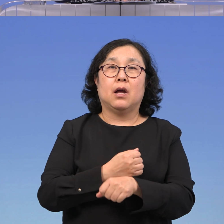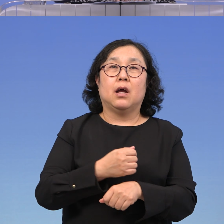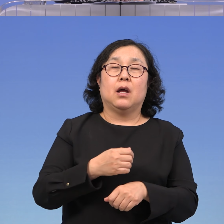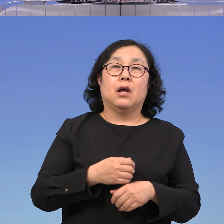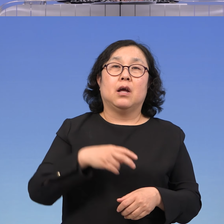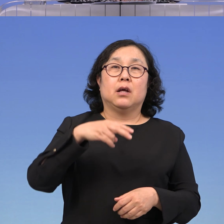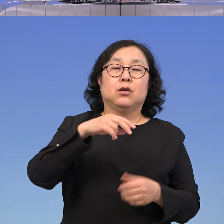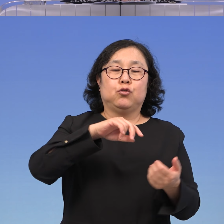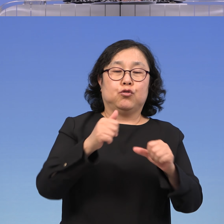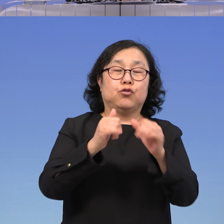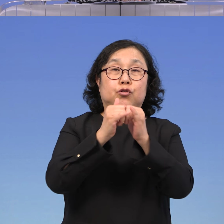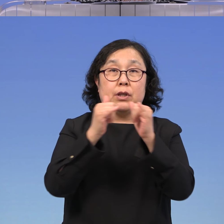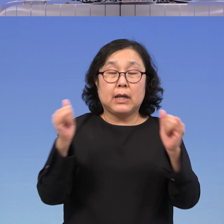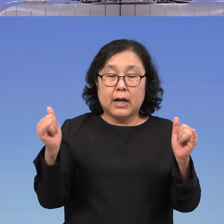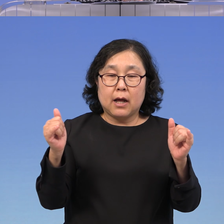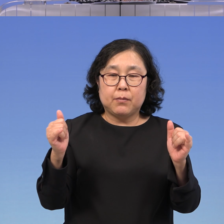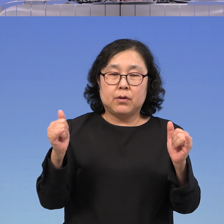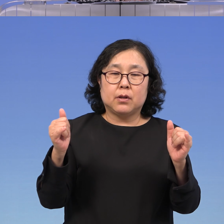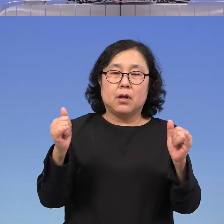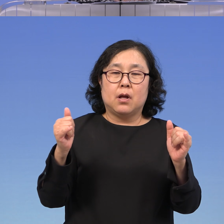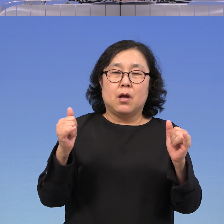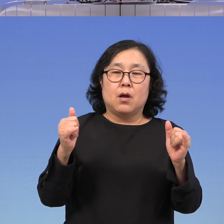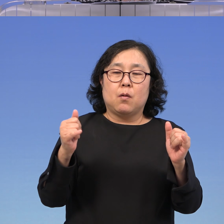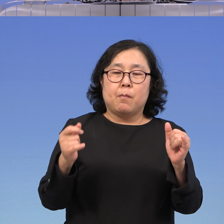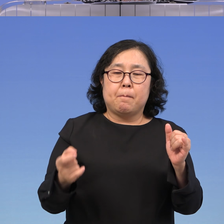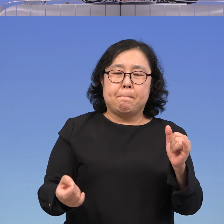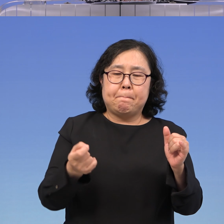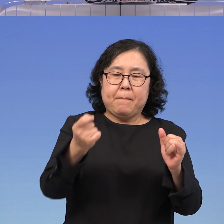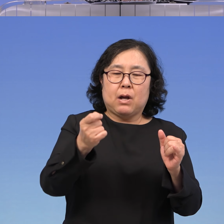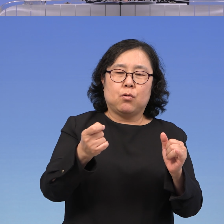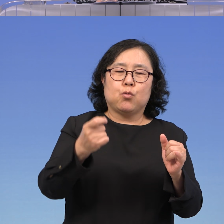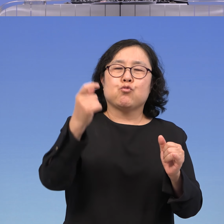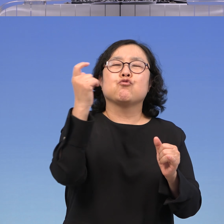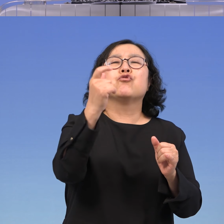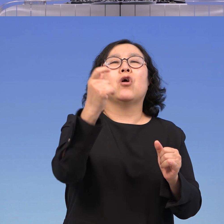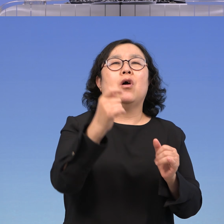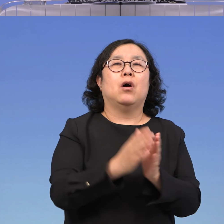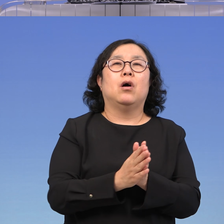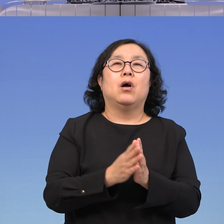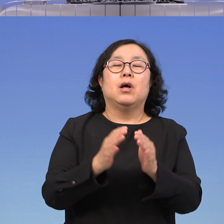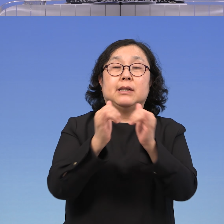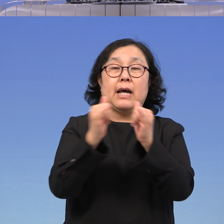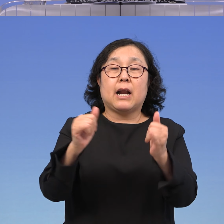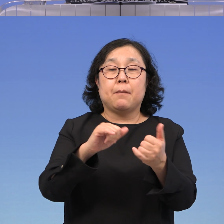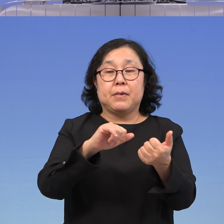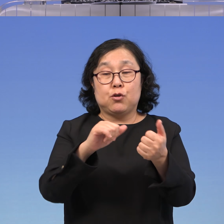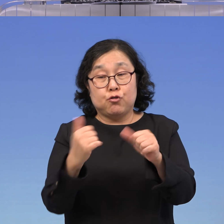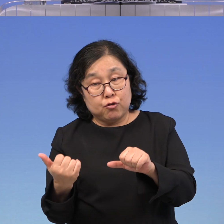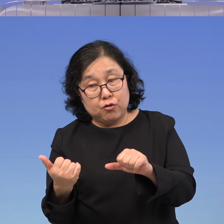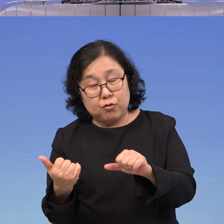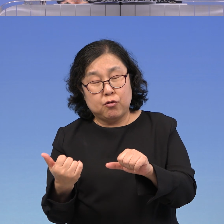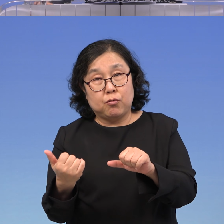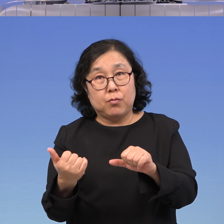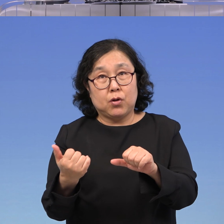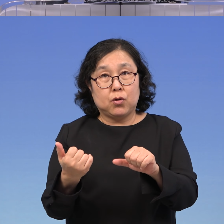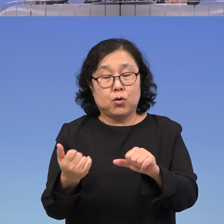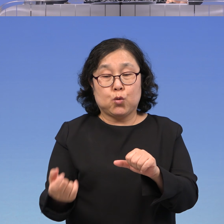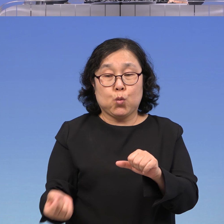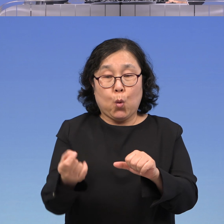시체의 강력한 특징 1 바로 q 드시는데 있는 거 아닙니까 사람의 영혼이 그 60에서 떠나가는 순간